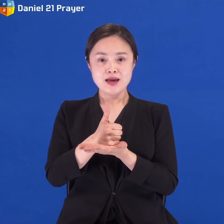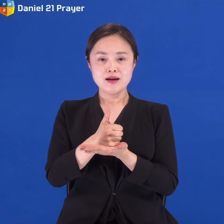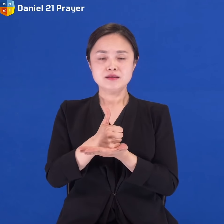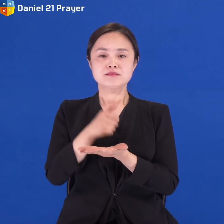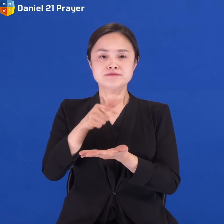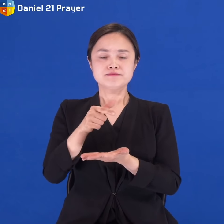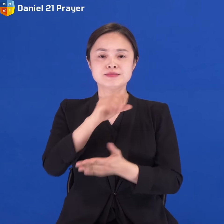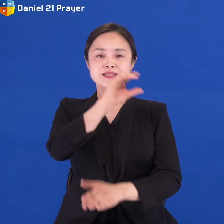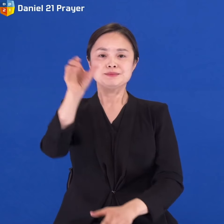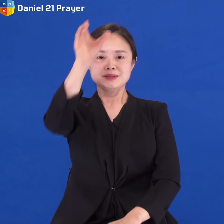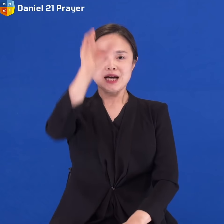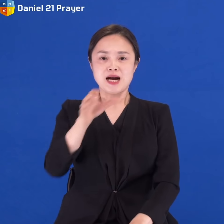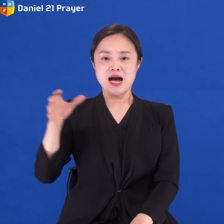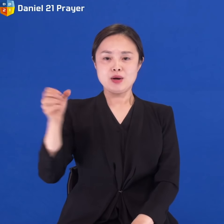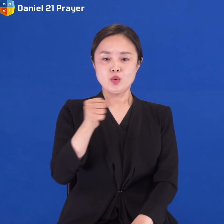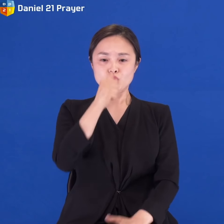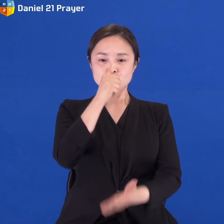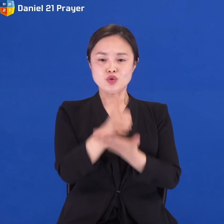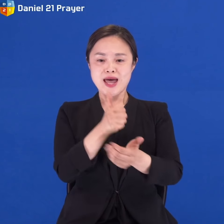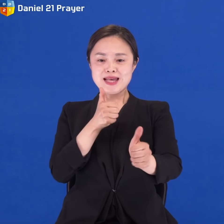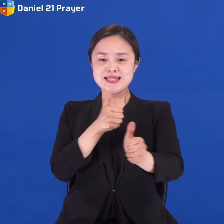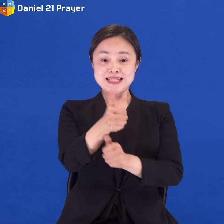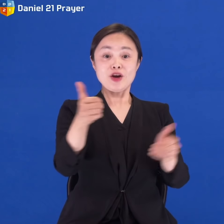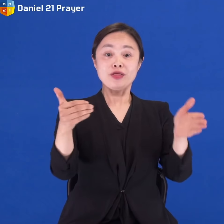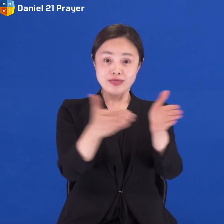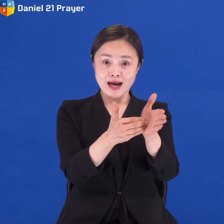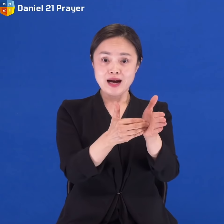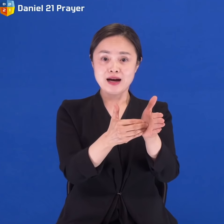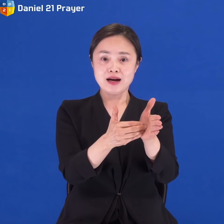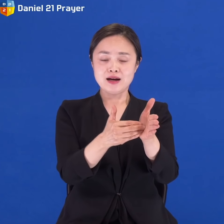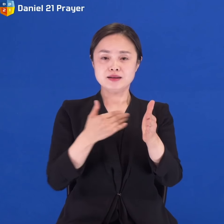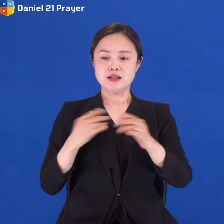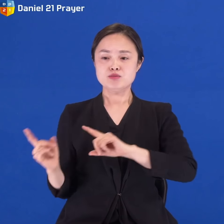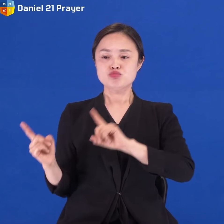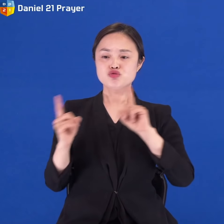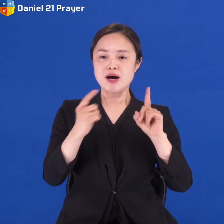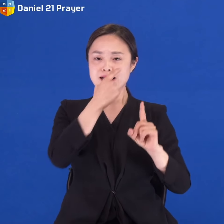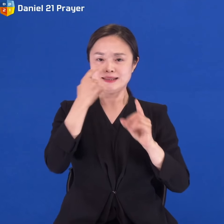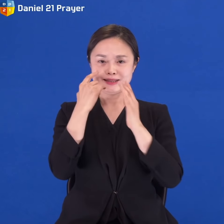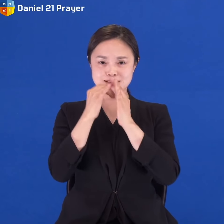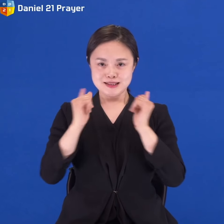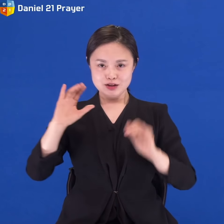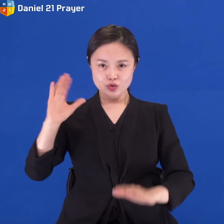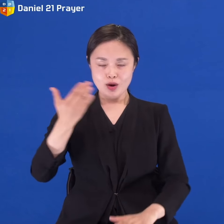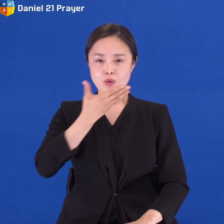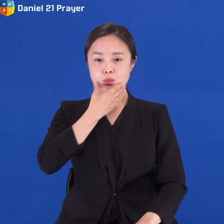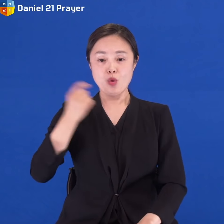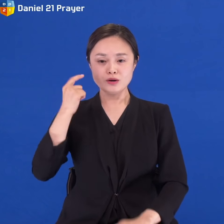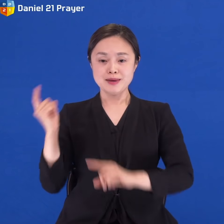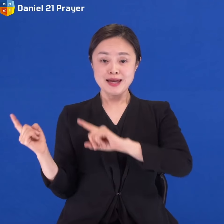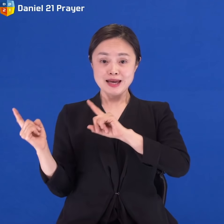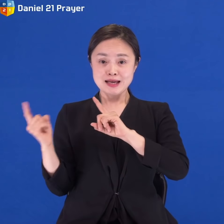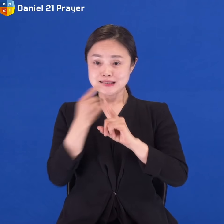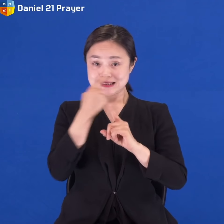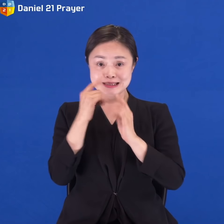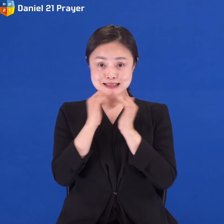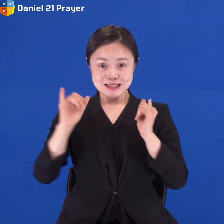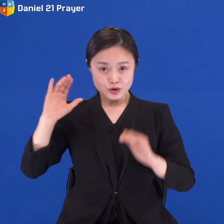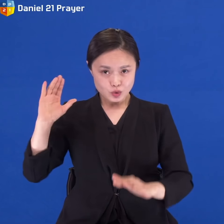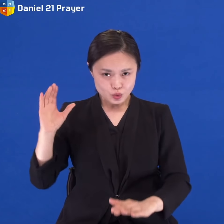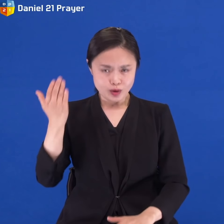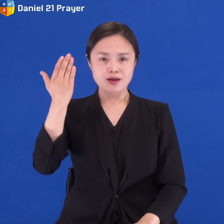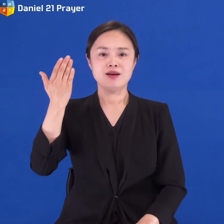내 스스로가 부활의 정인, 복음의 정인자가 되어서 앉으나 서나 주님